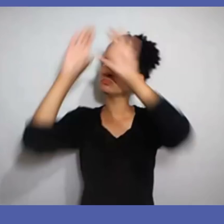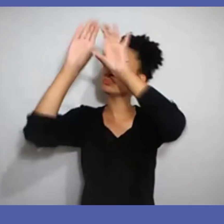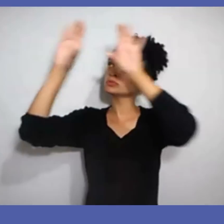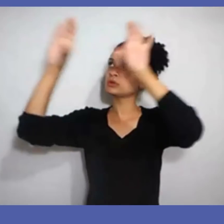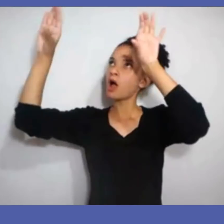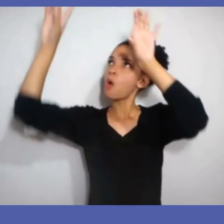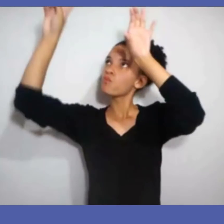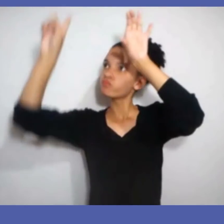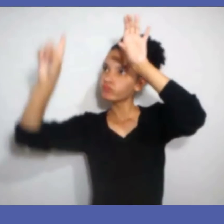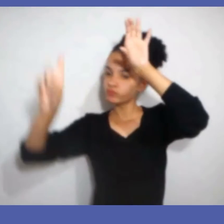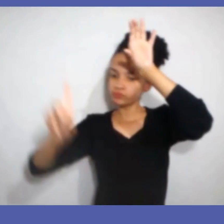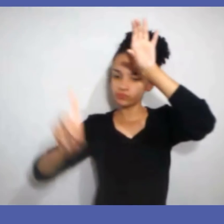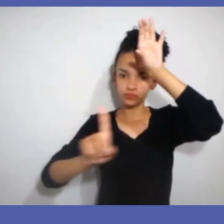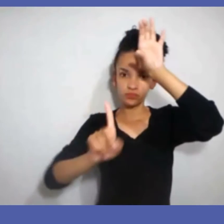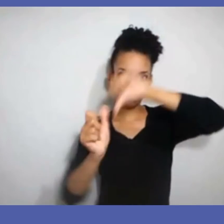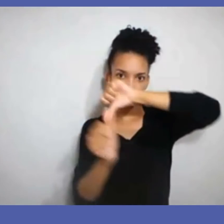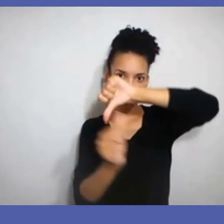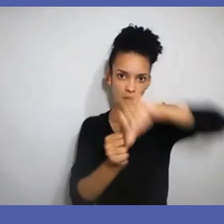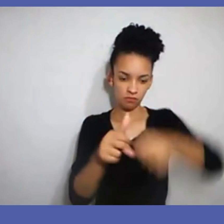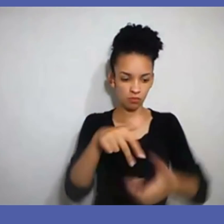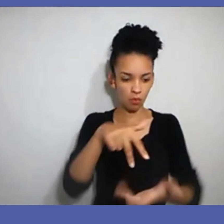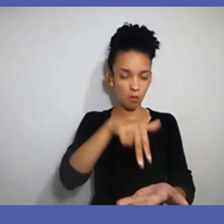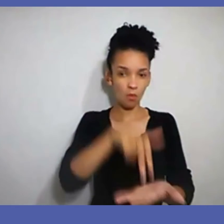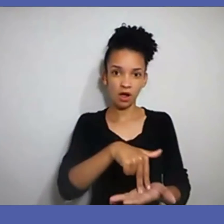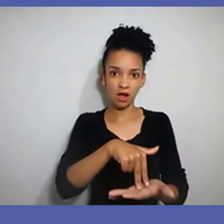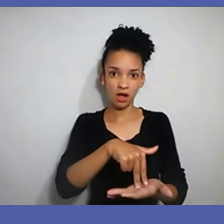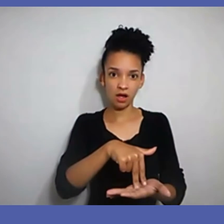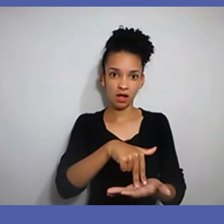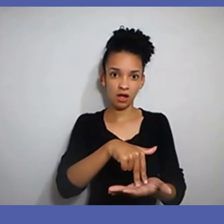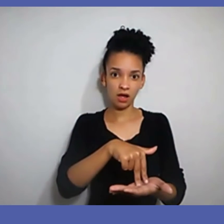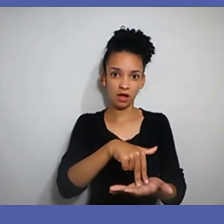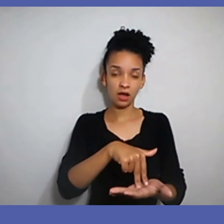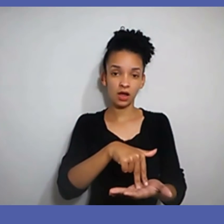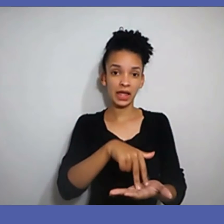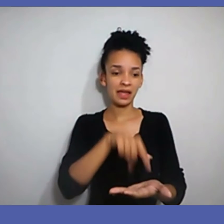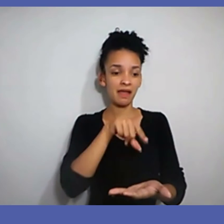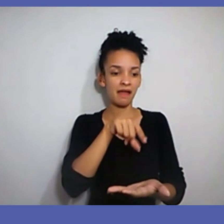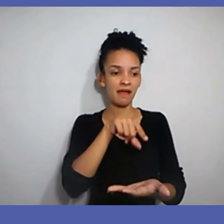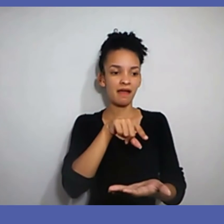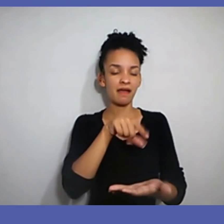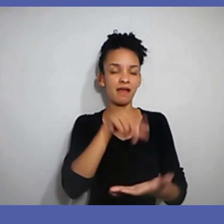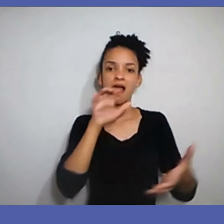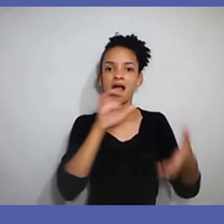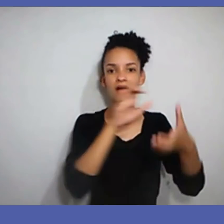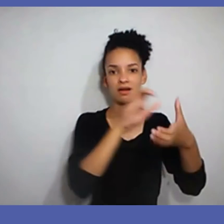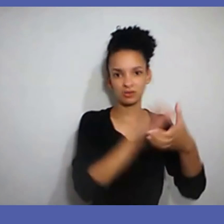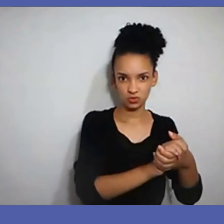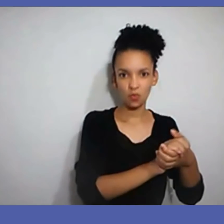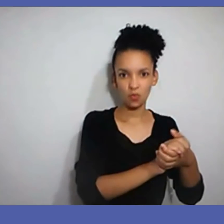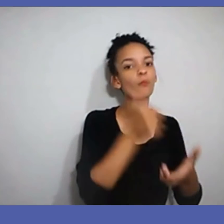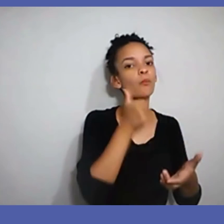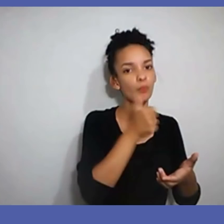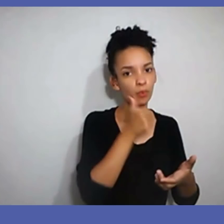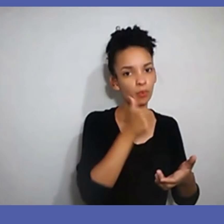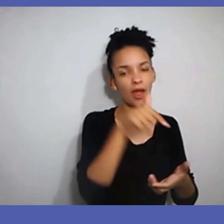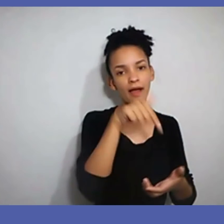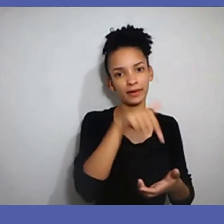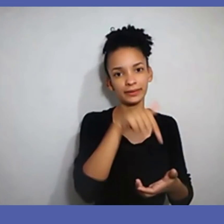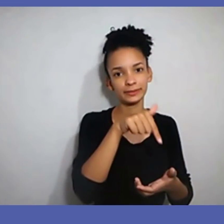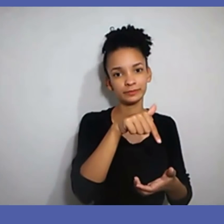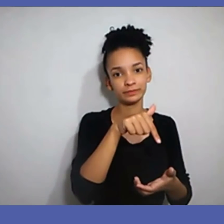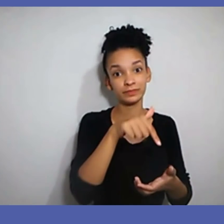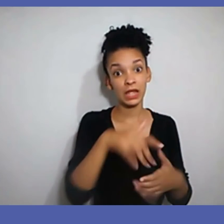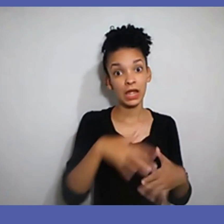homem, e acabaram fazendo associação através do casamento com as mulheres, e dessa forma,